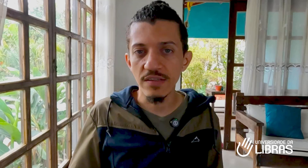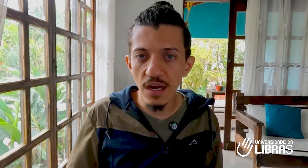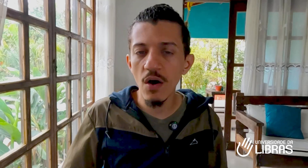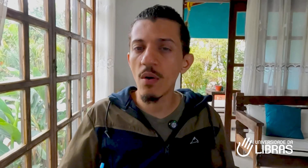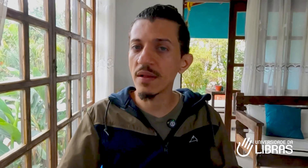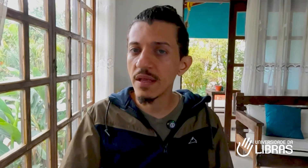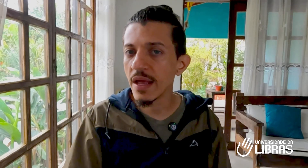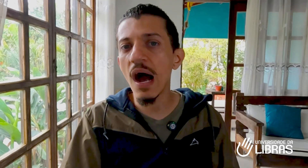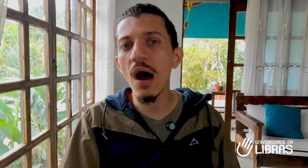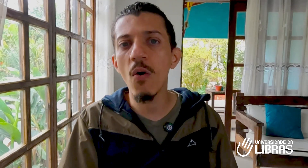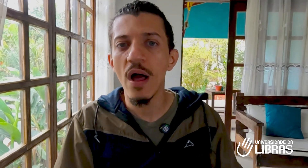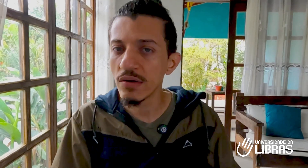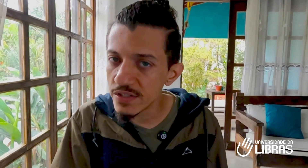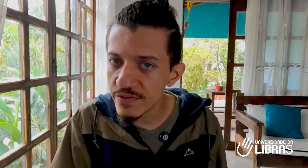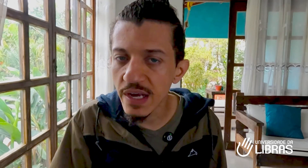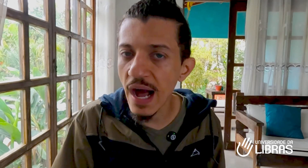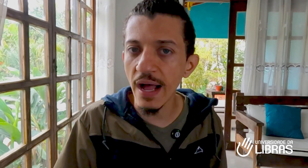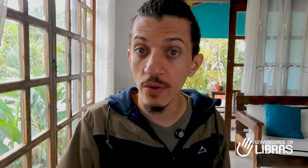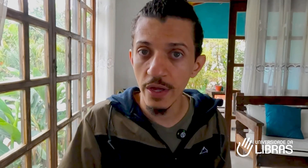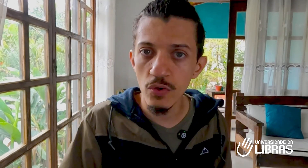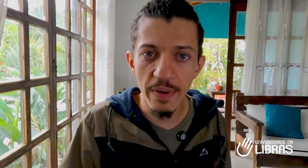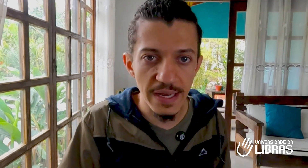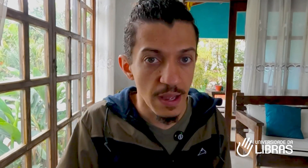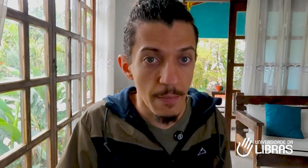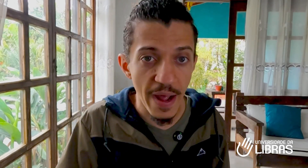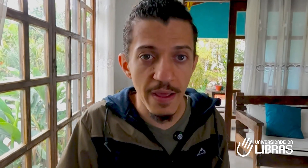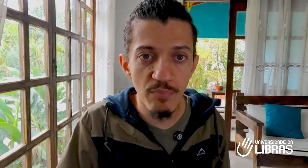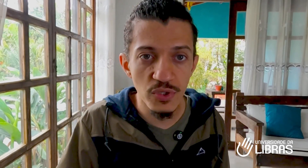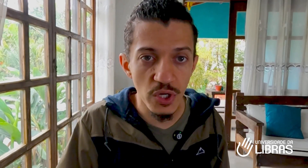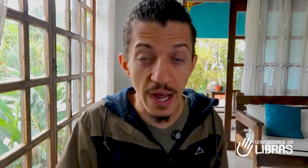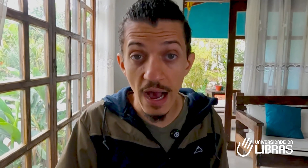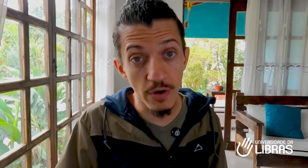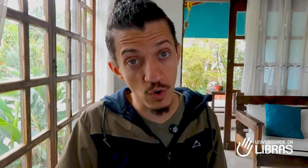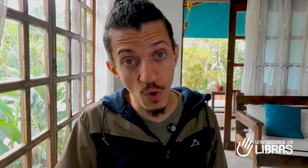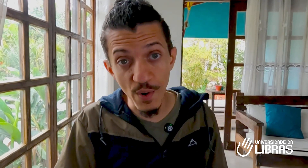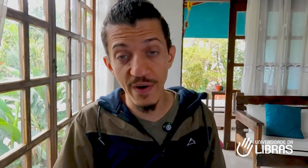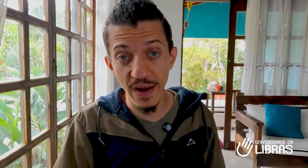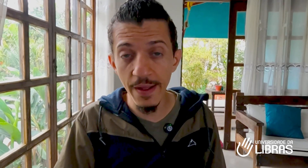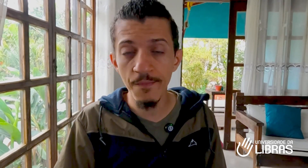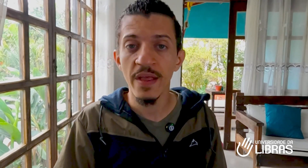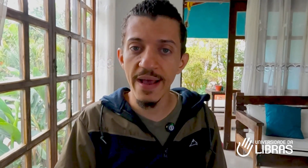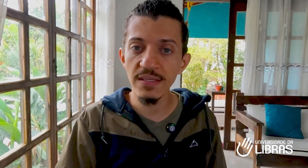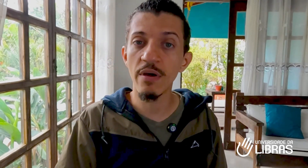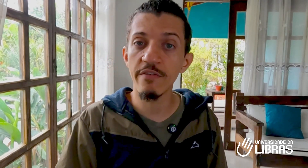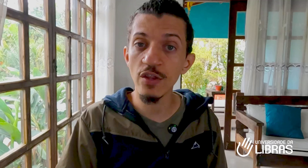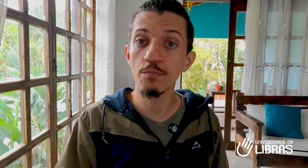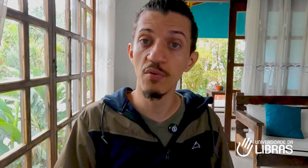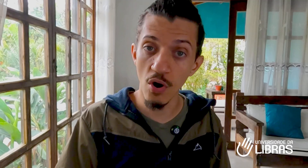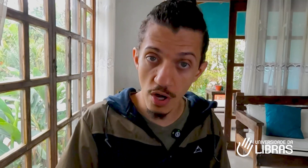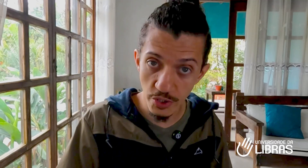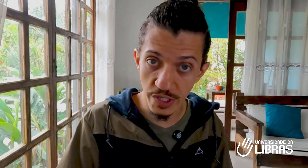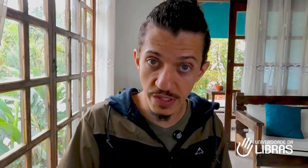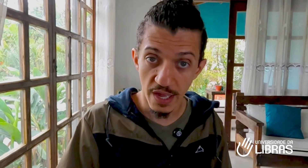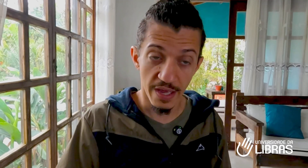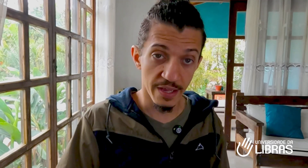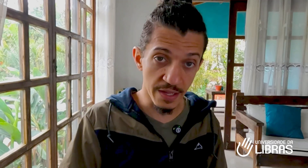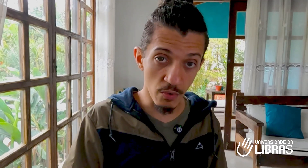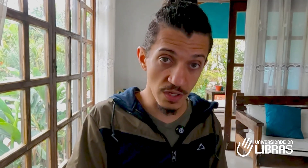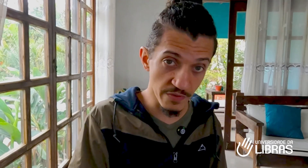gravação, ao material, ao certificado, tudo mais, para impulsionar. Agora, como eu falei, esse é um evento por lotes. Então, quando você chegar